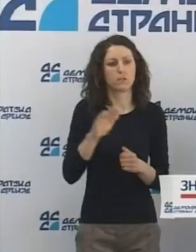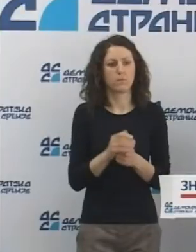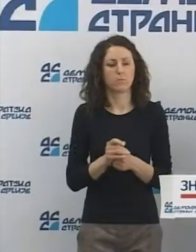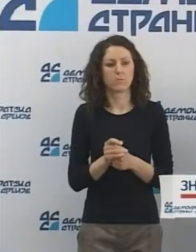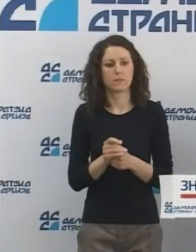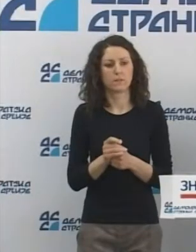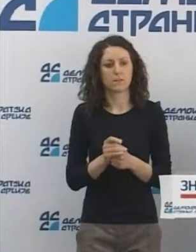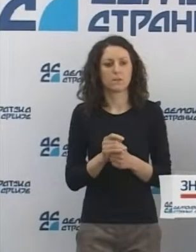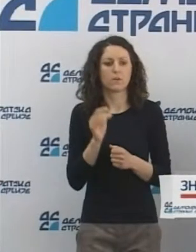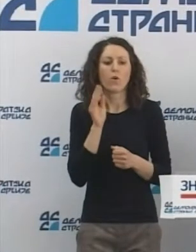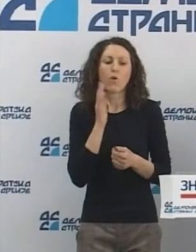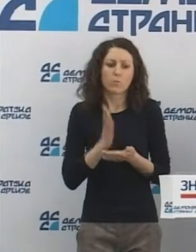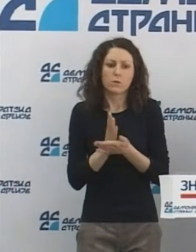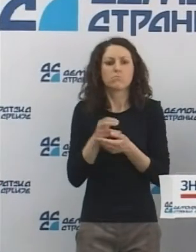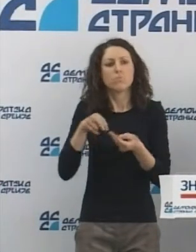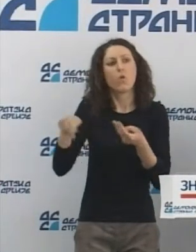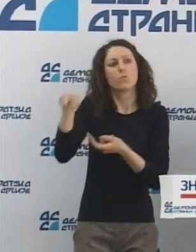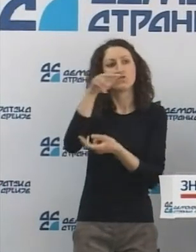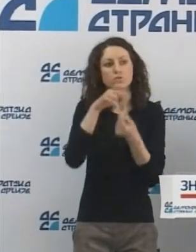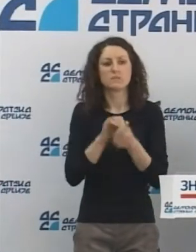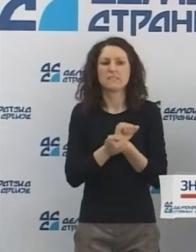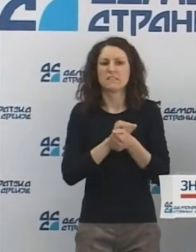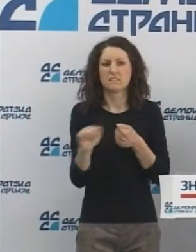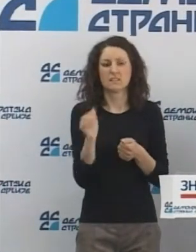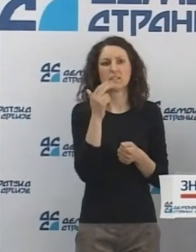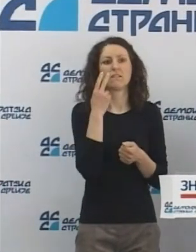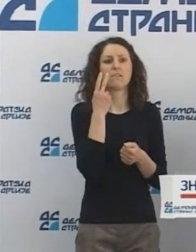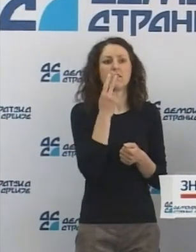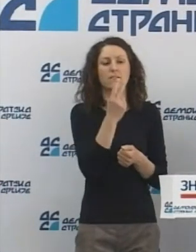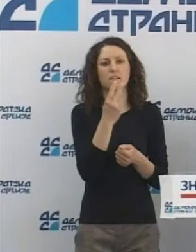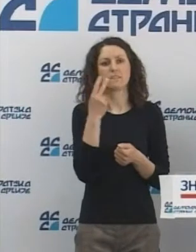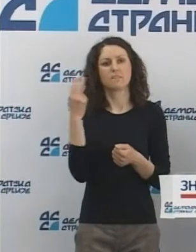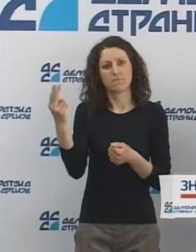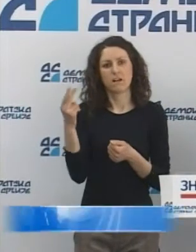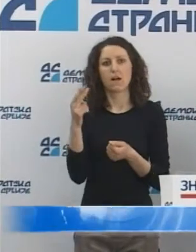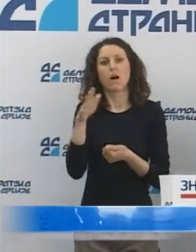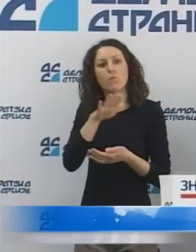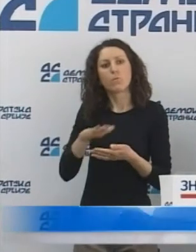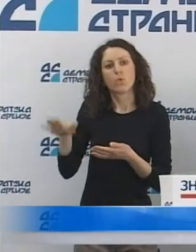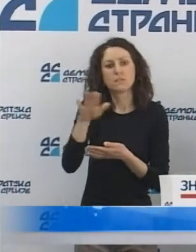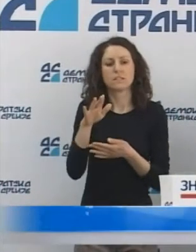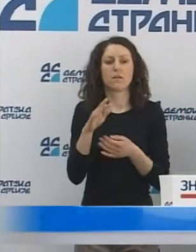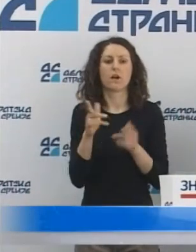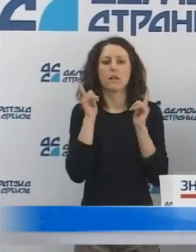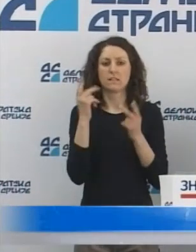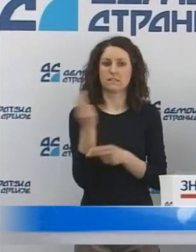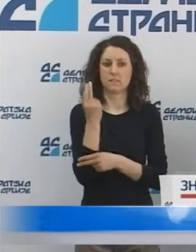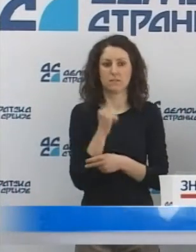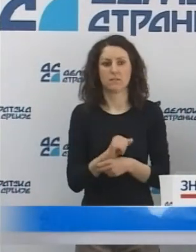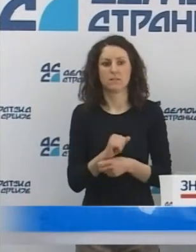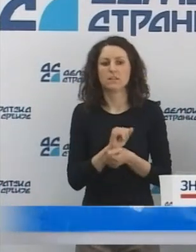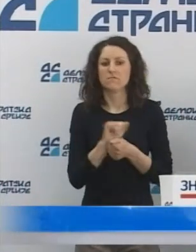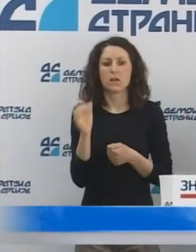ih. Obišli smo svih 22 naseljena mesta na području grada Zrenjanina, sve